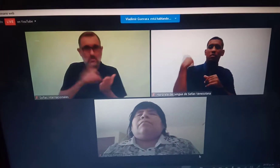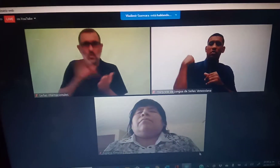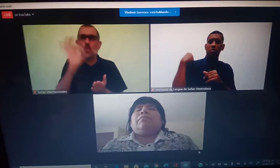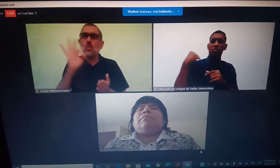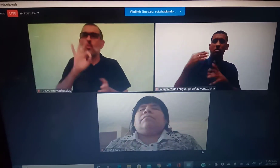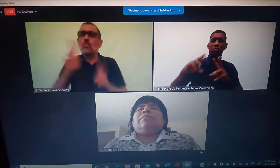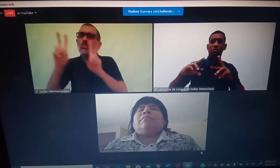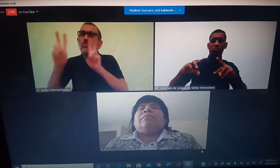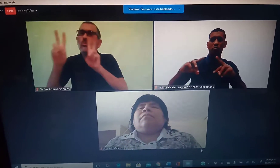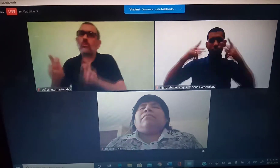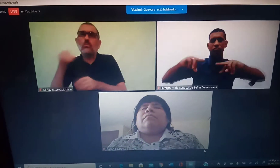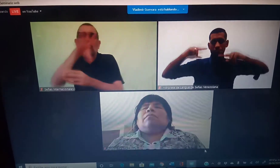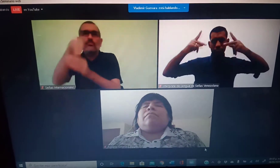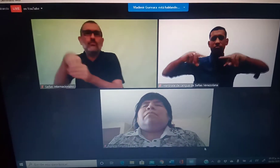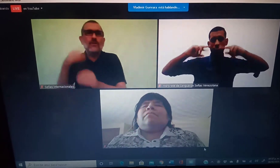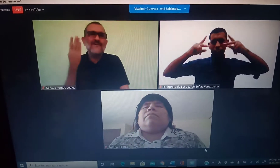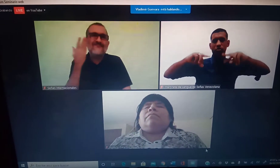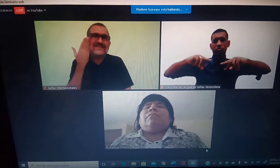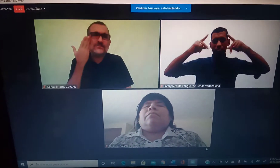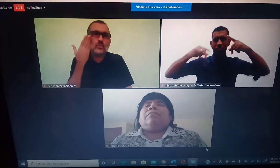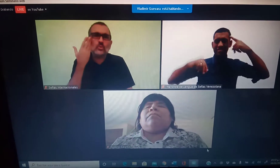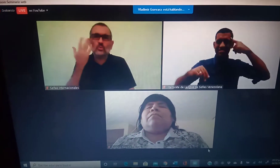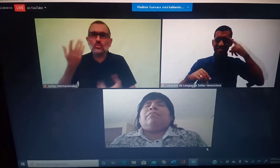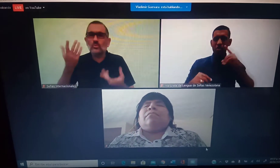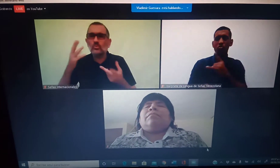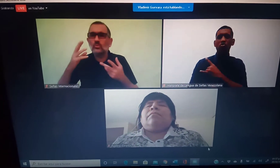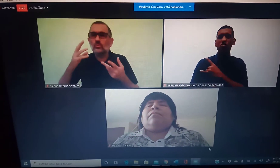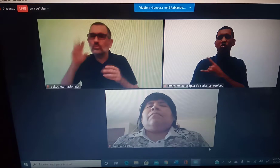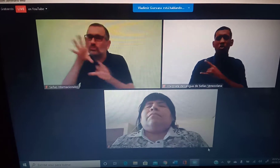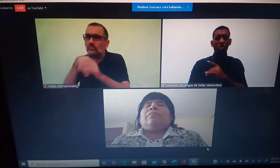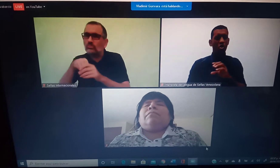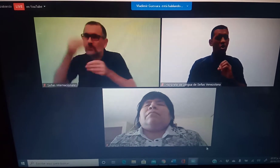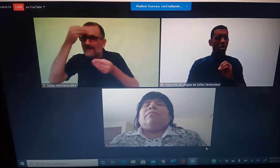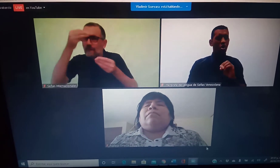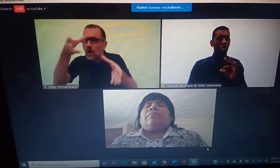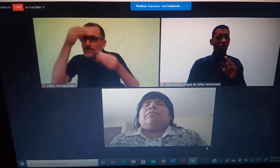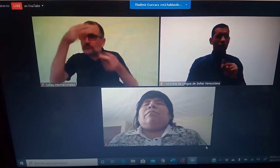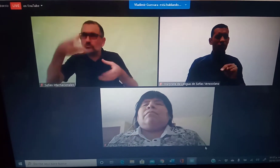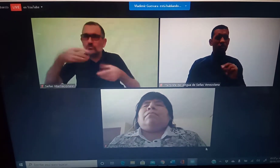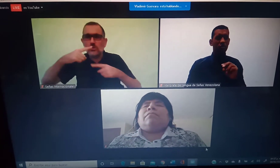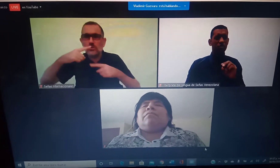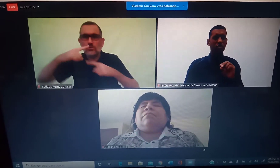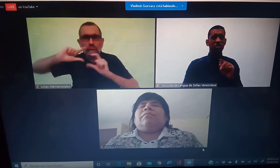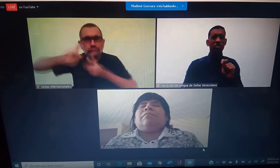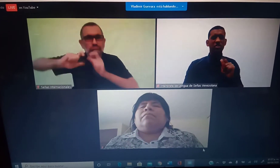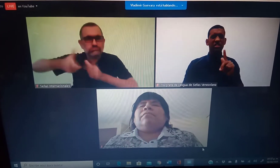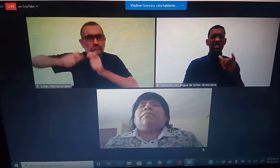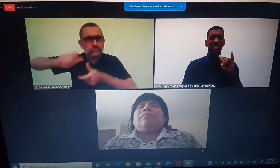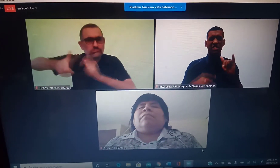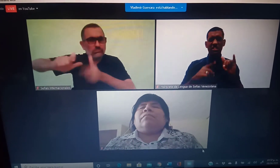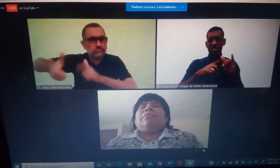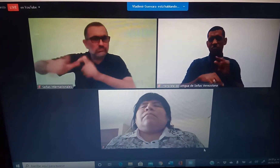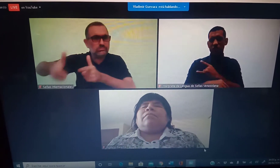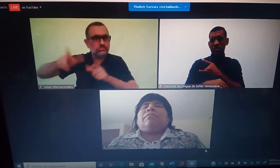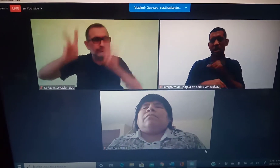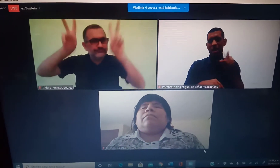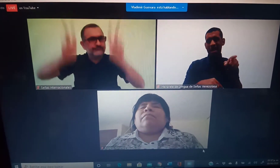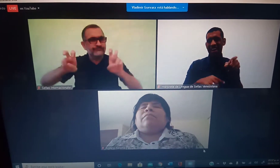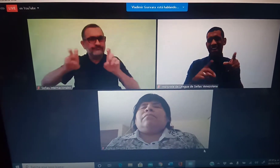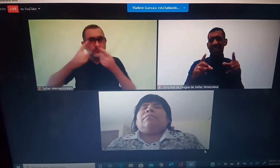-19 a través de la Universidad Hongsovsky, algo así se llama la universidad. Sin embargo, ahorita está presentando problemas de accesibilidad